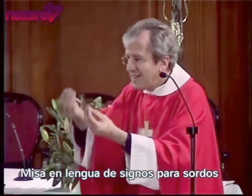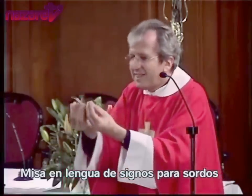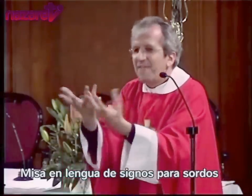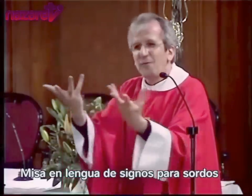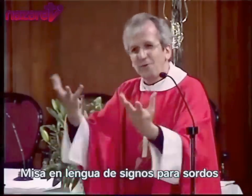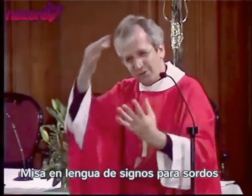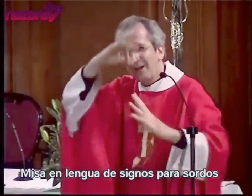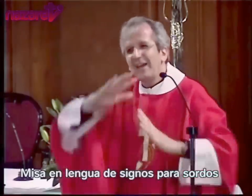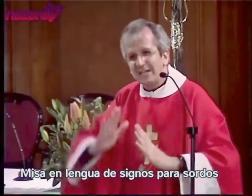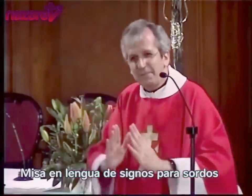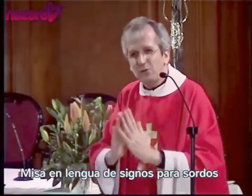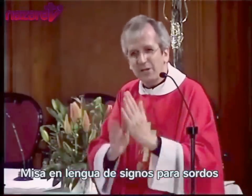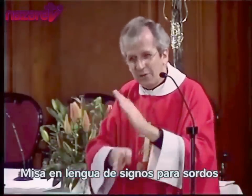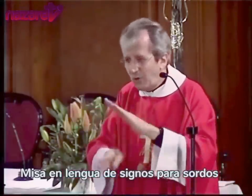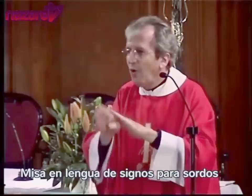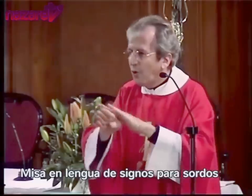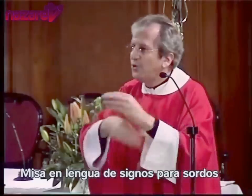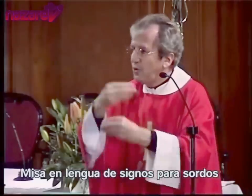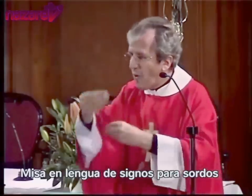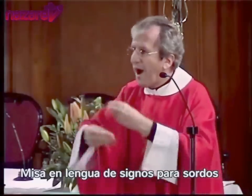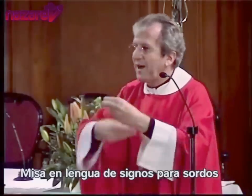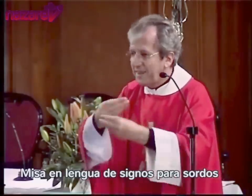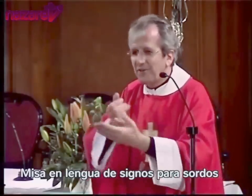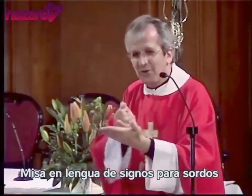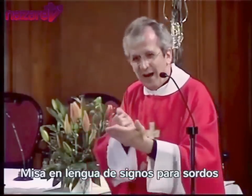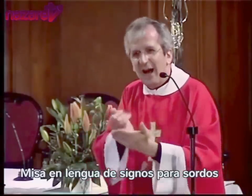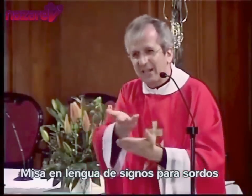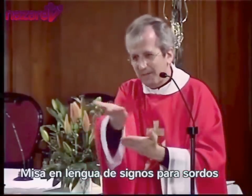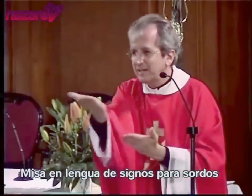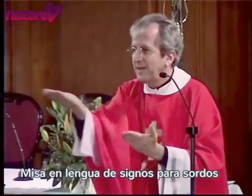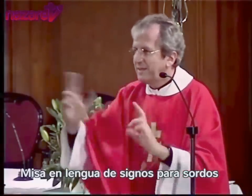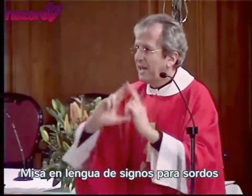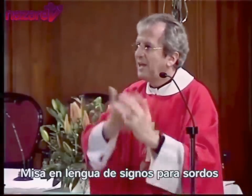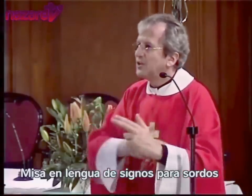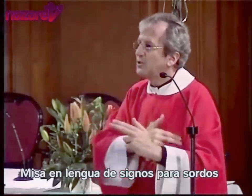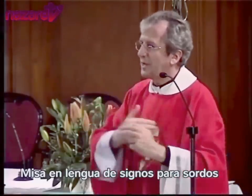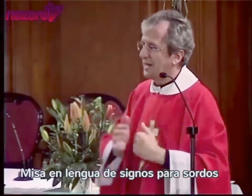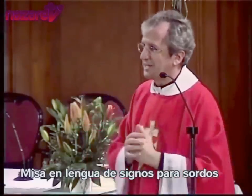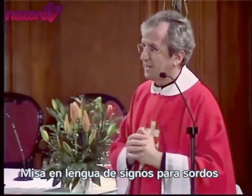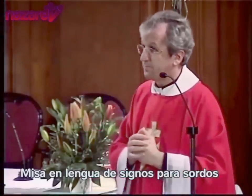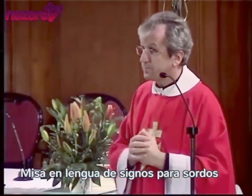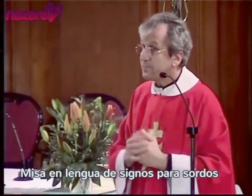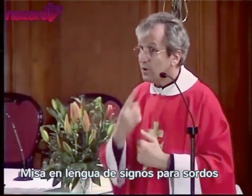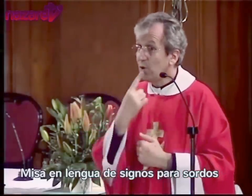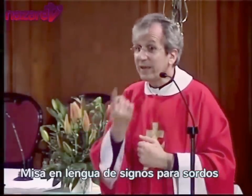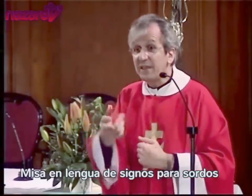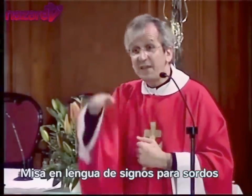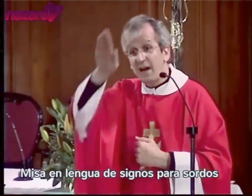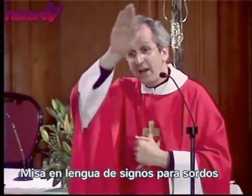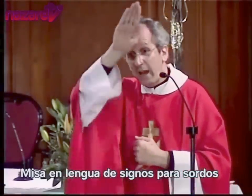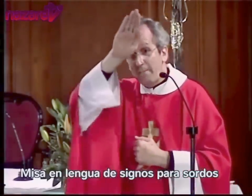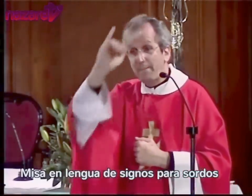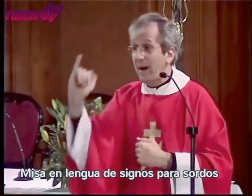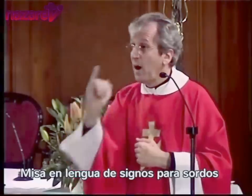diversidad de frutos que el Espíritu Santo continúa haciendo a través de su Iglesia. Lo que